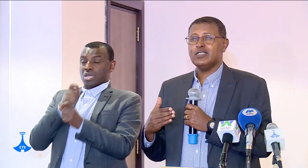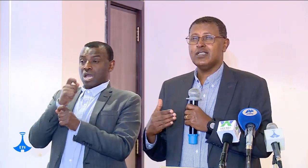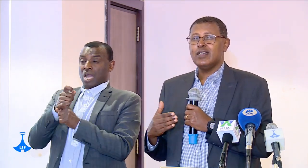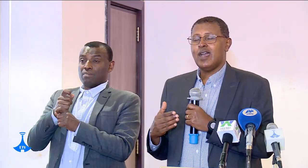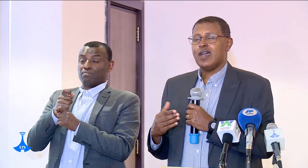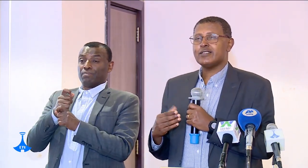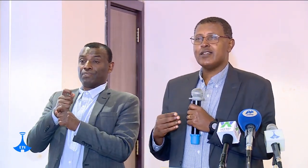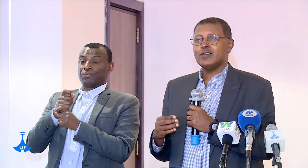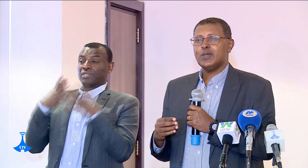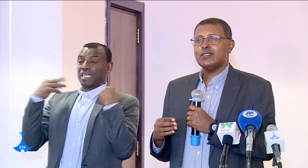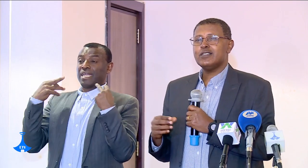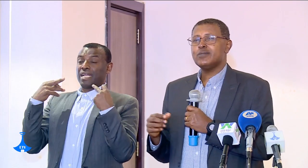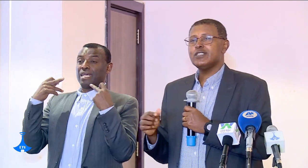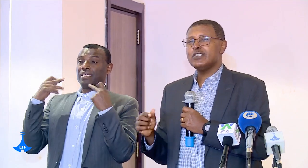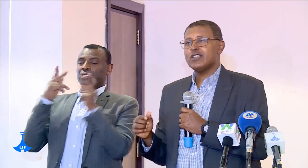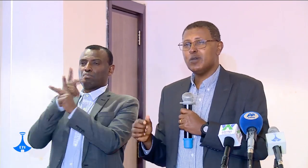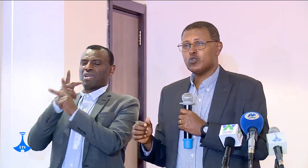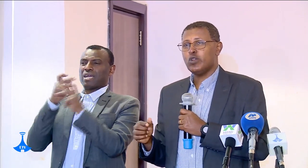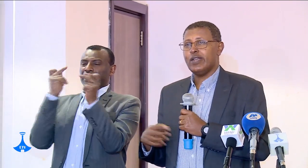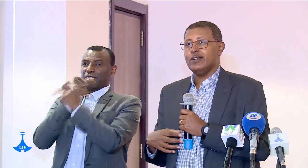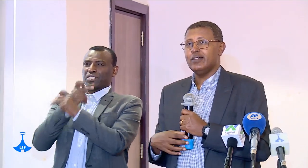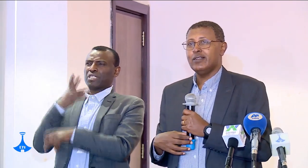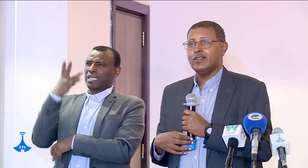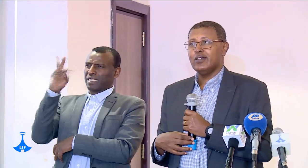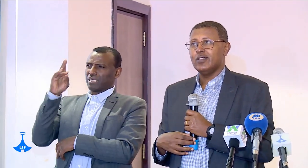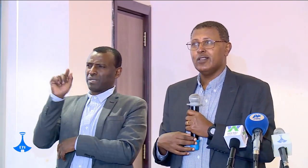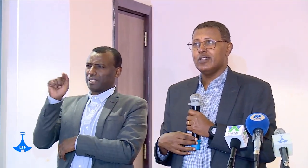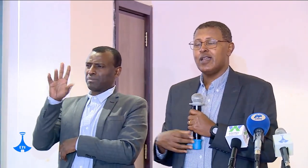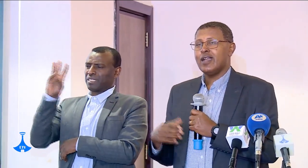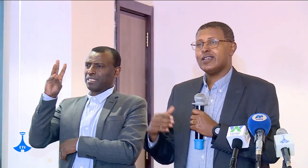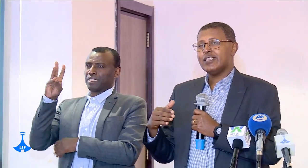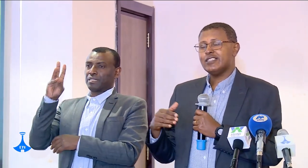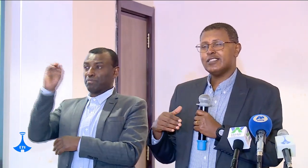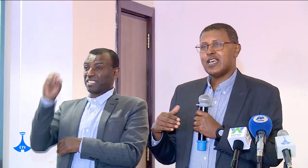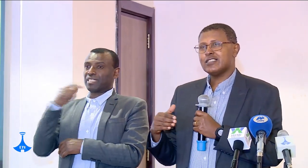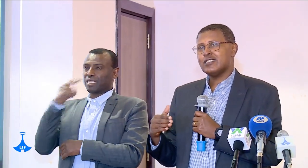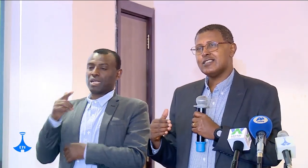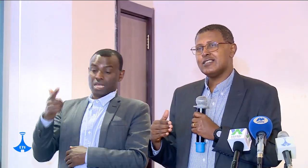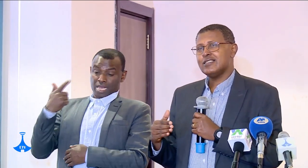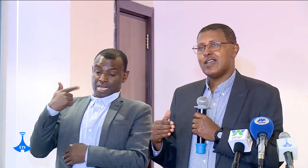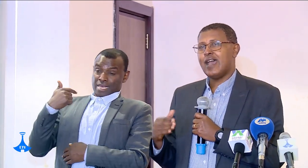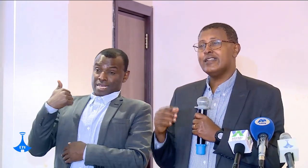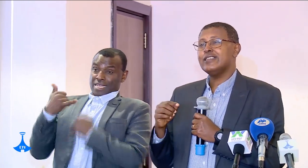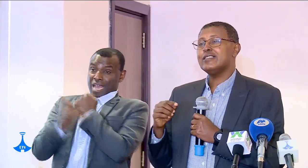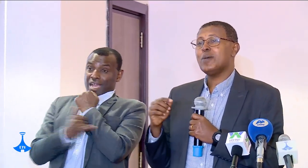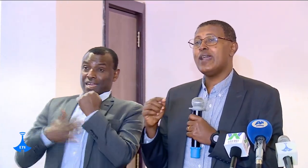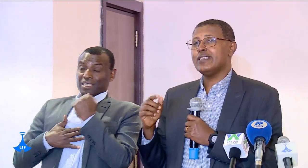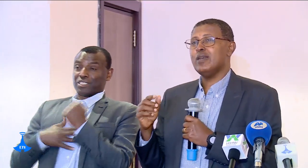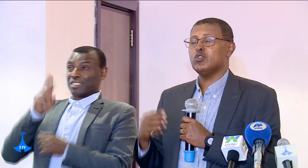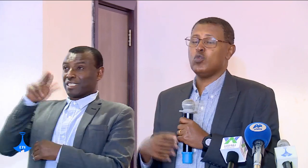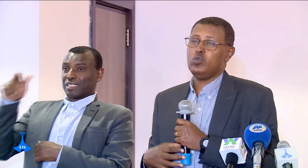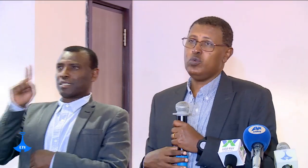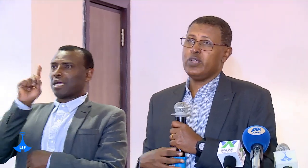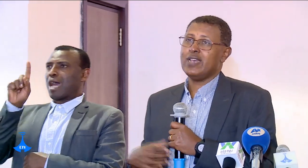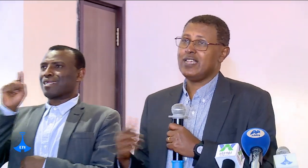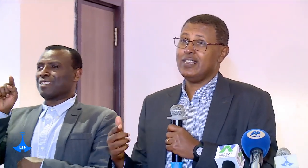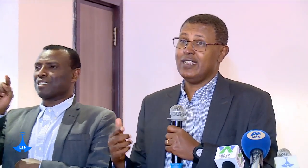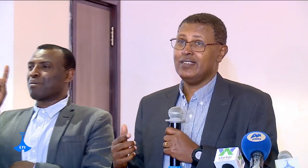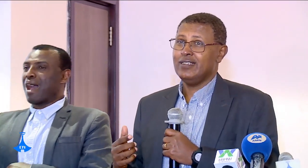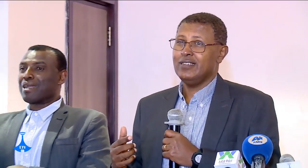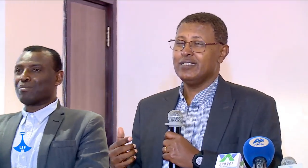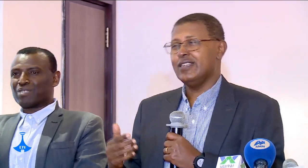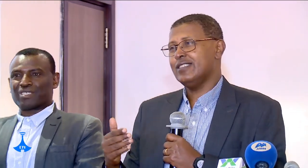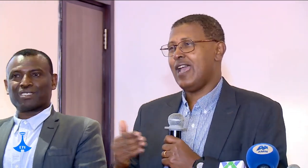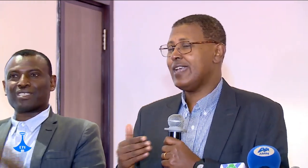بقاتر جيت أسرا سبات نتيب سدس كما دو لال أغير أحجن استاد آن دي نتيب آن دي كما دو غاسا